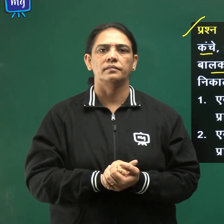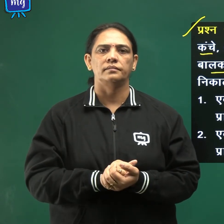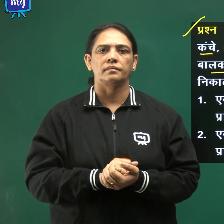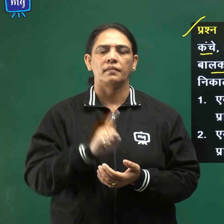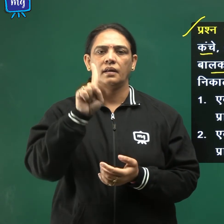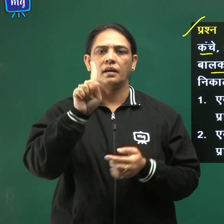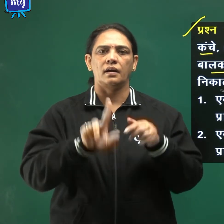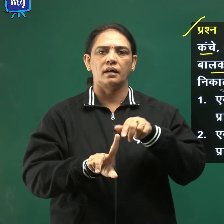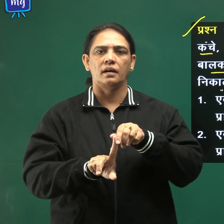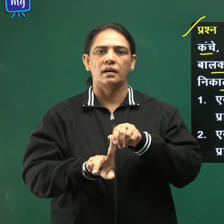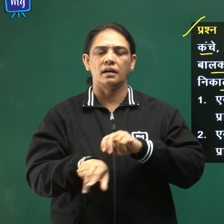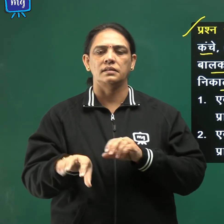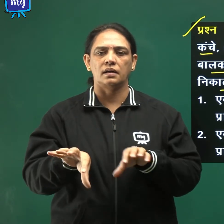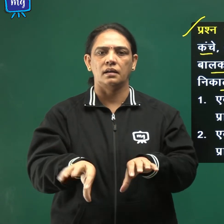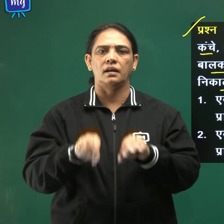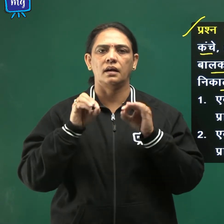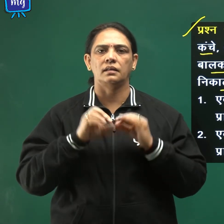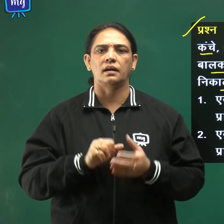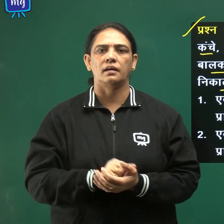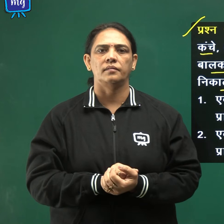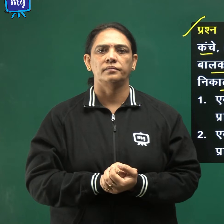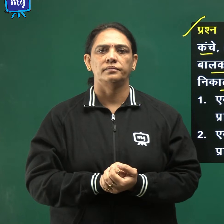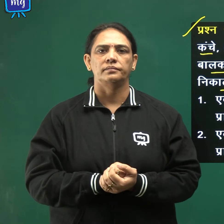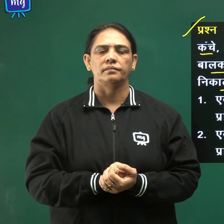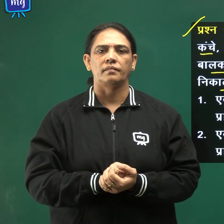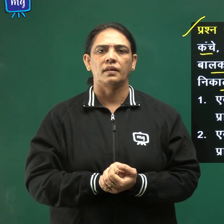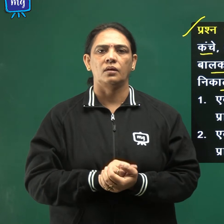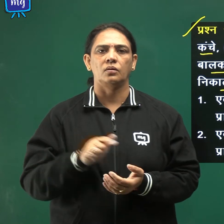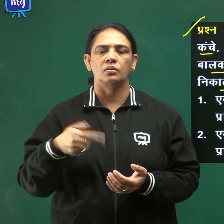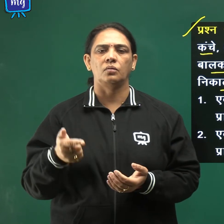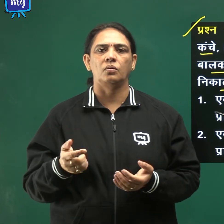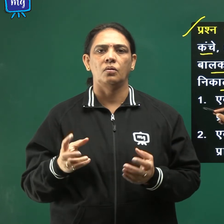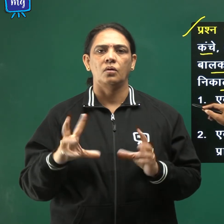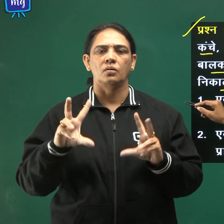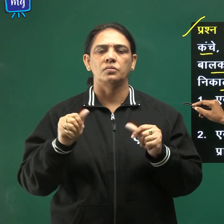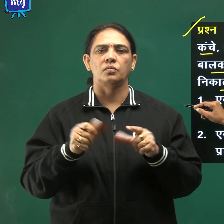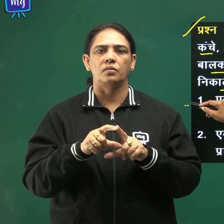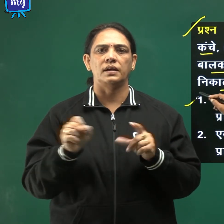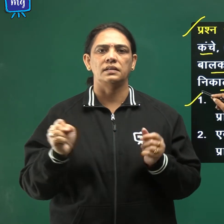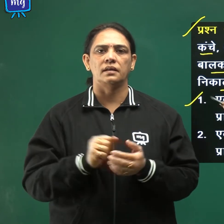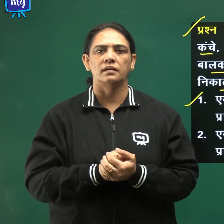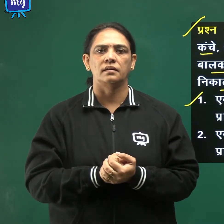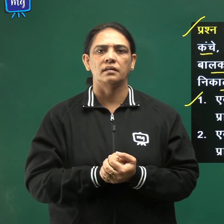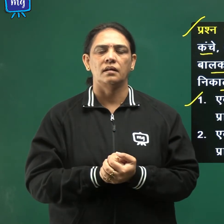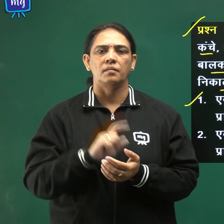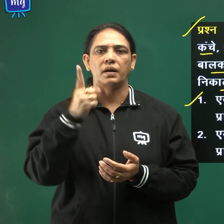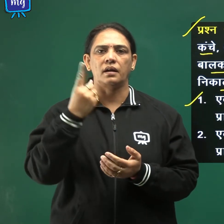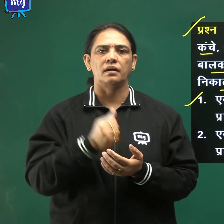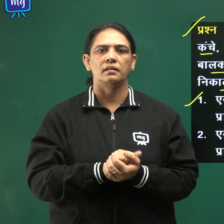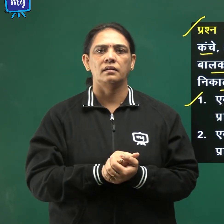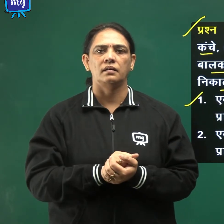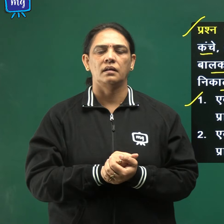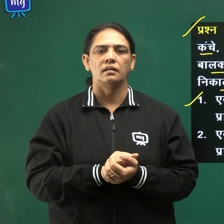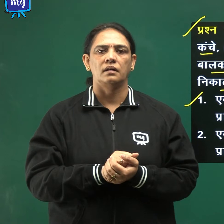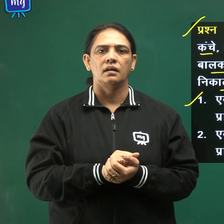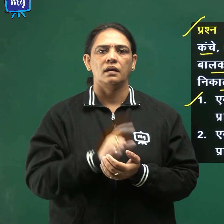कि एक घंटा निकालता है है तो बात कीजिए टॉर्च शुरू की थी पहला